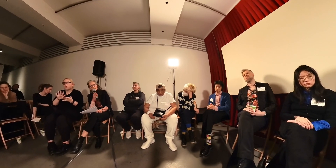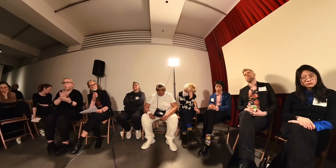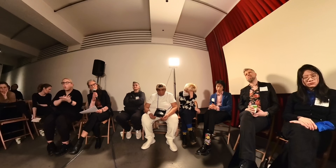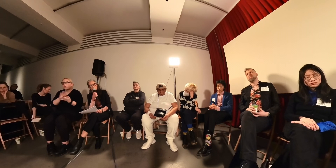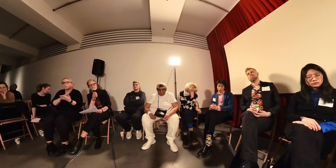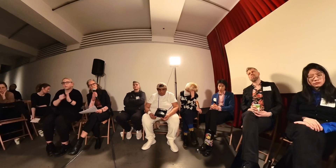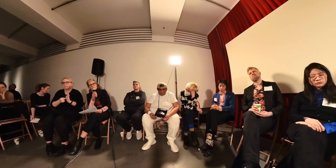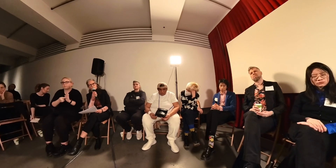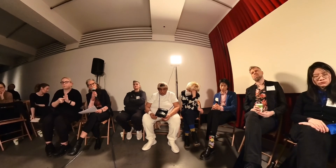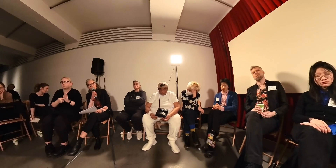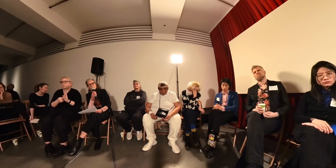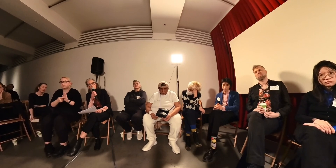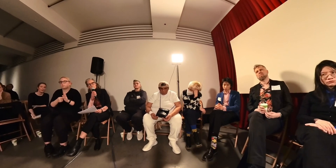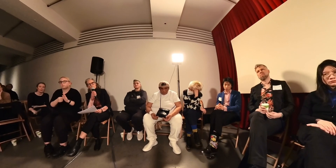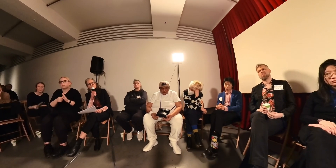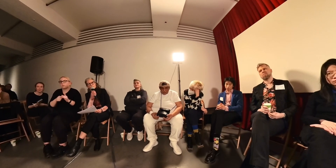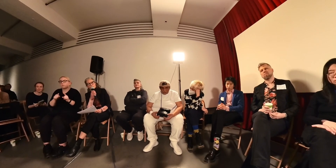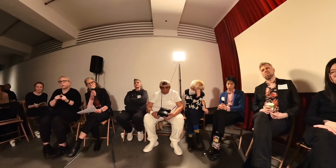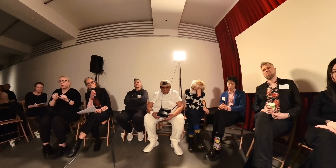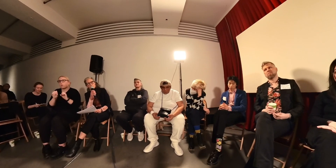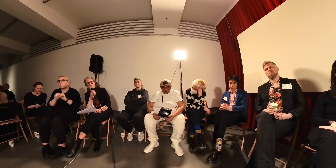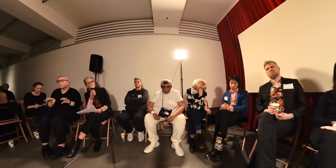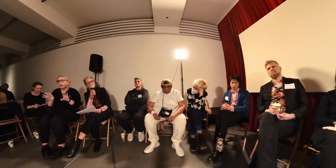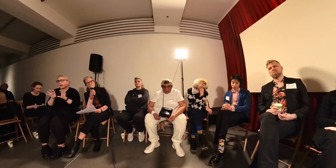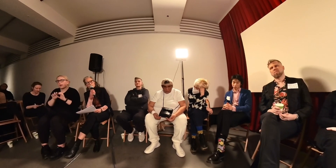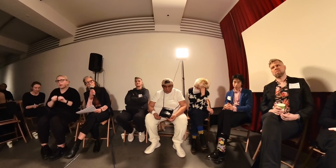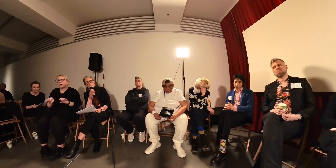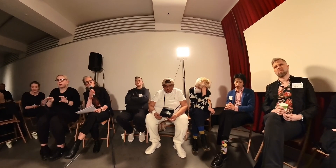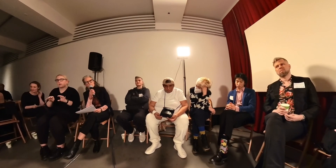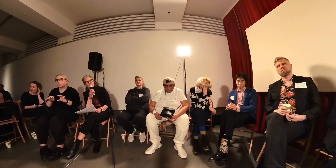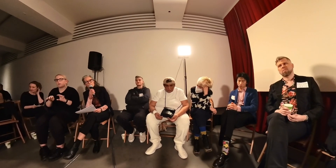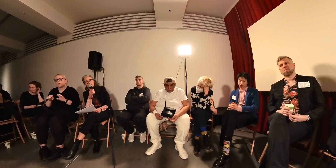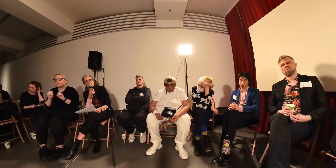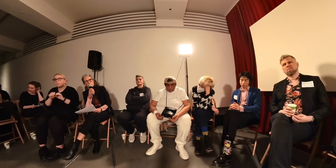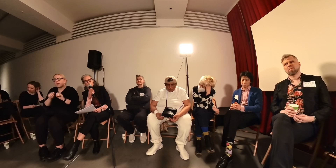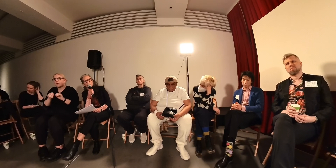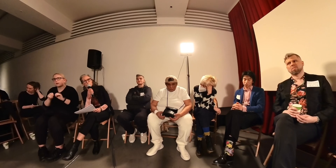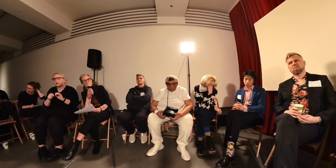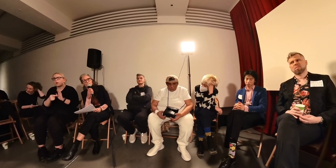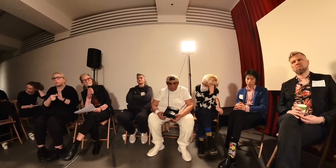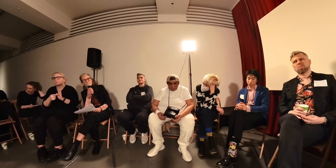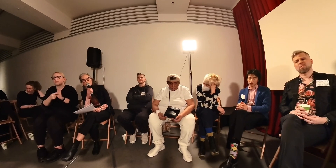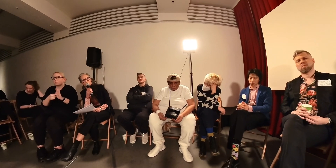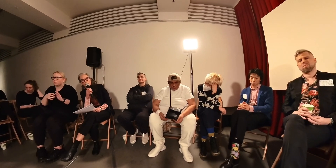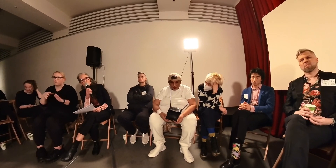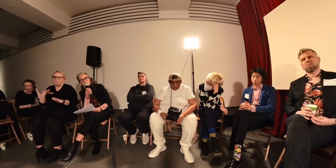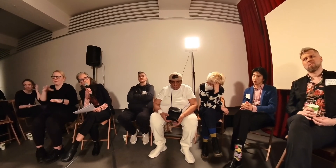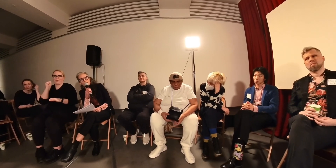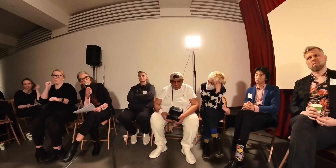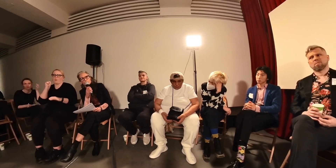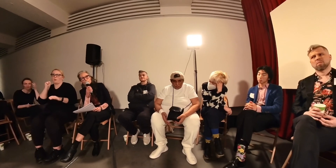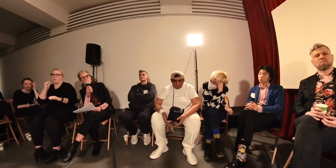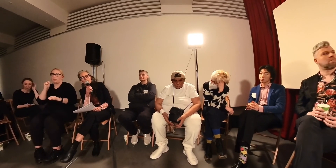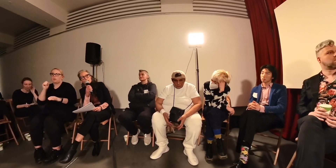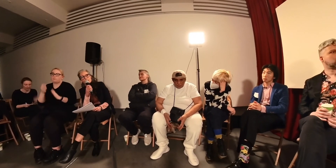ta mediální jako pozornost spíš vyvolala další jenom nepochopení a dokonce i z